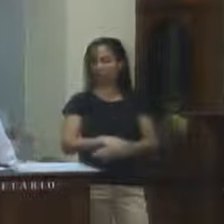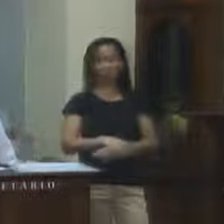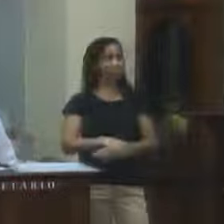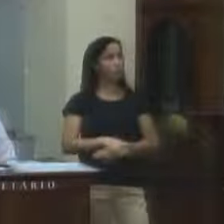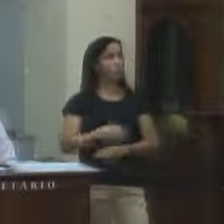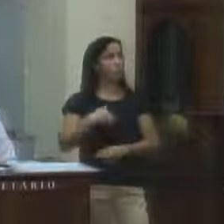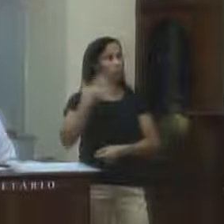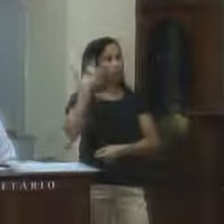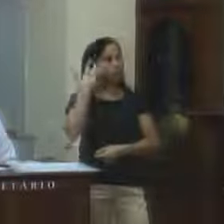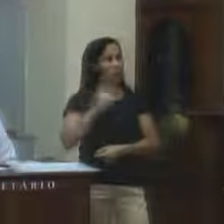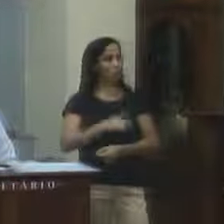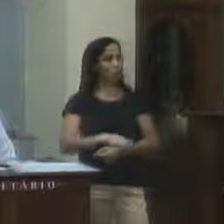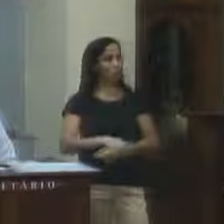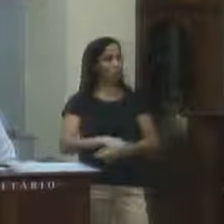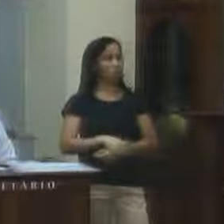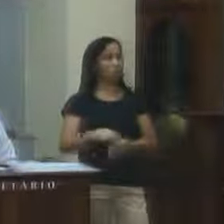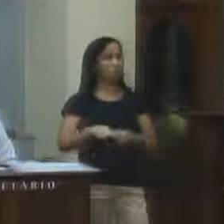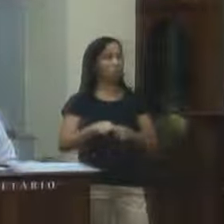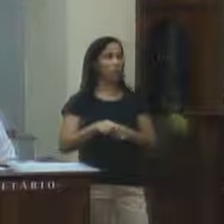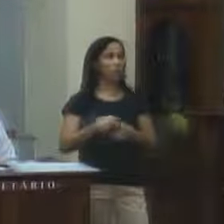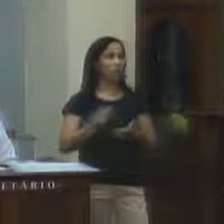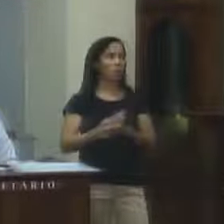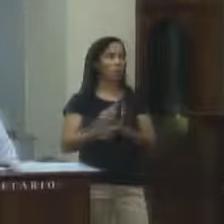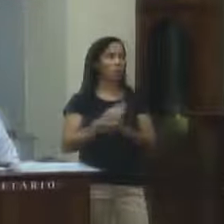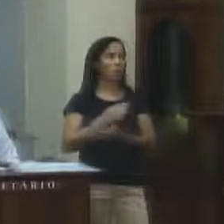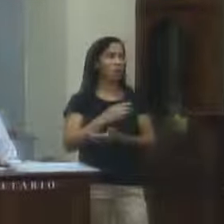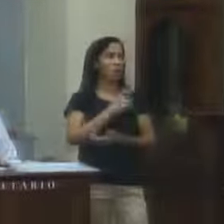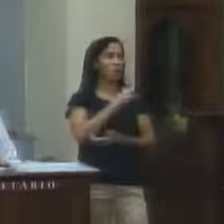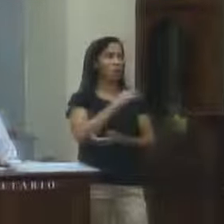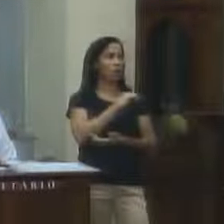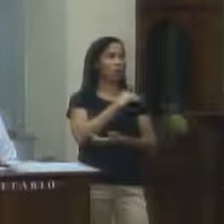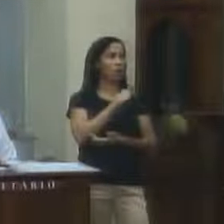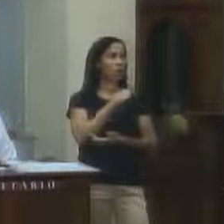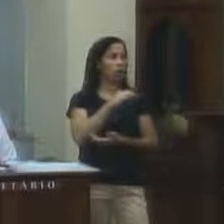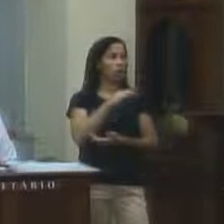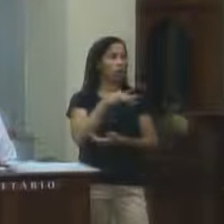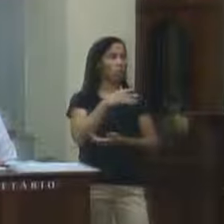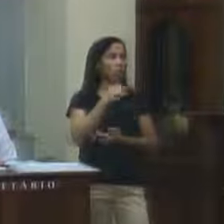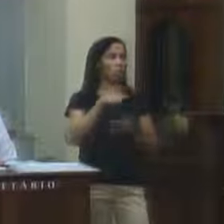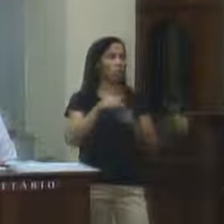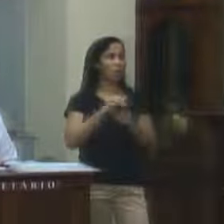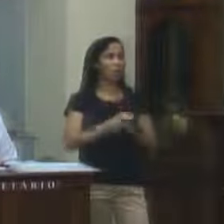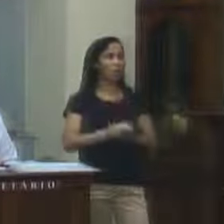Para mim, pode até ter sido um erro de digitação. Em vez de colocar 10, colocou 100.